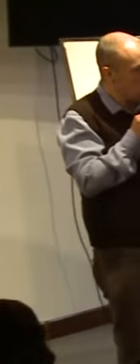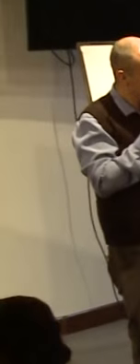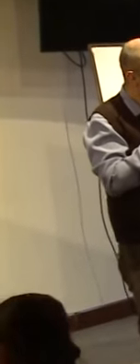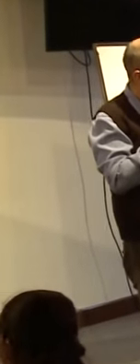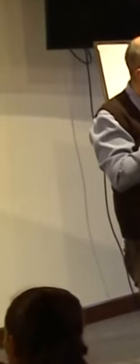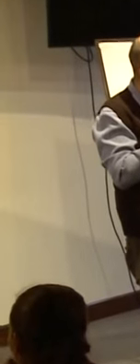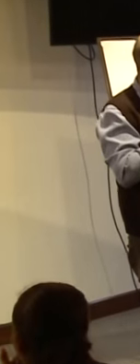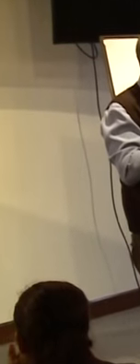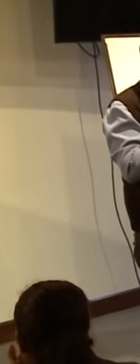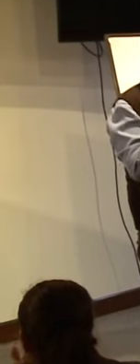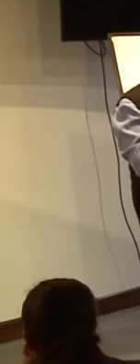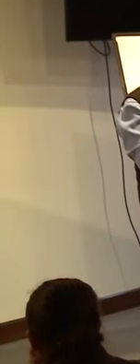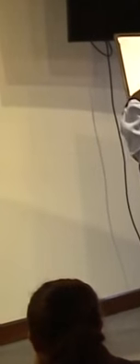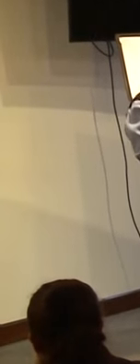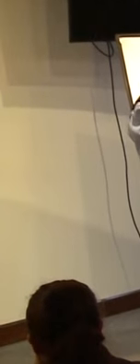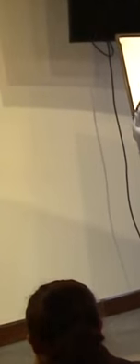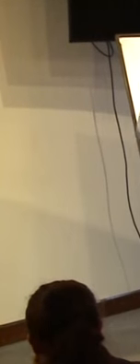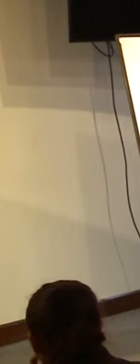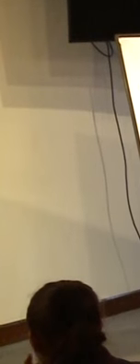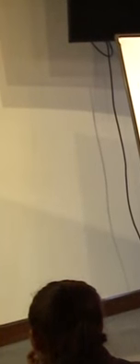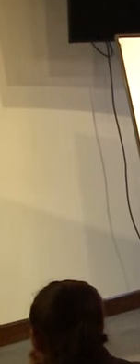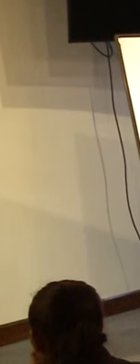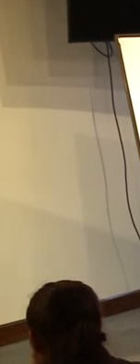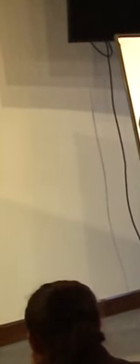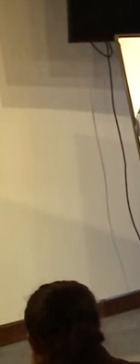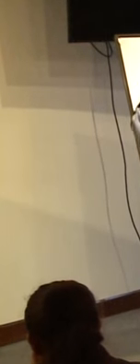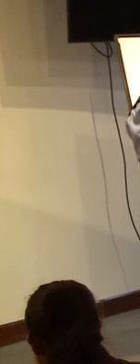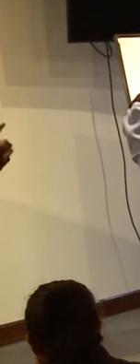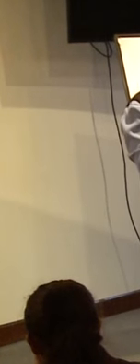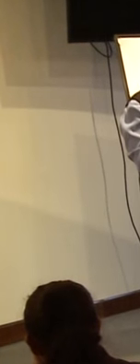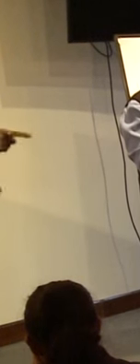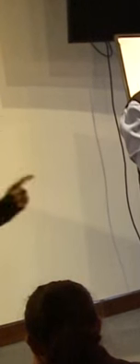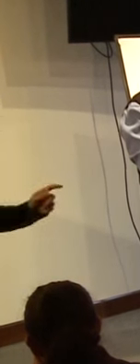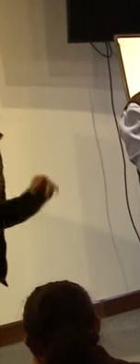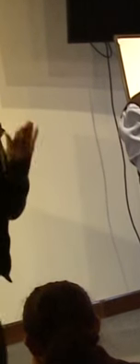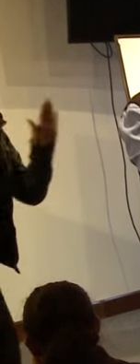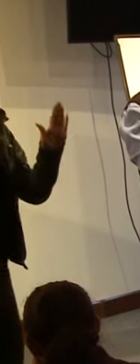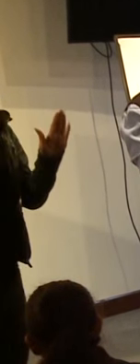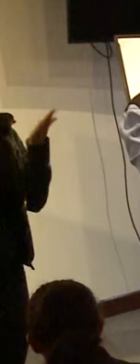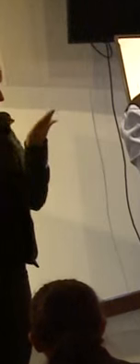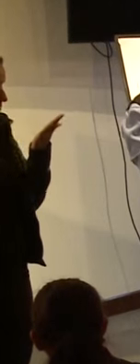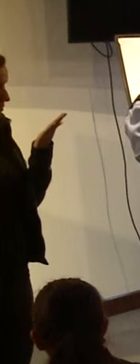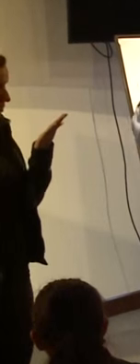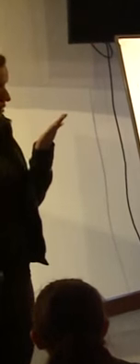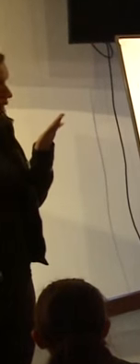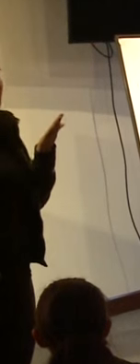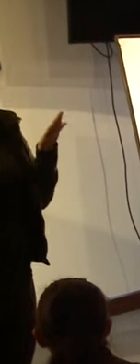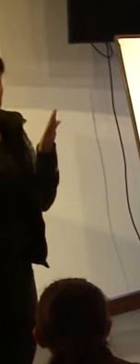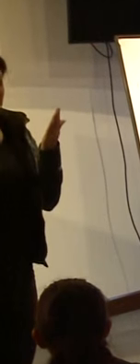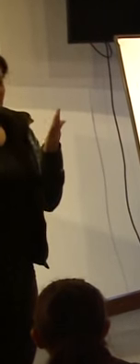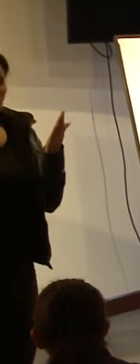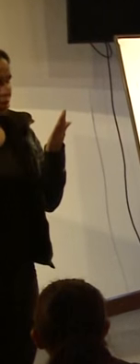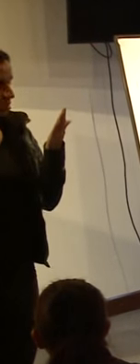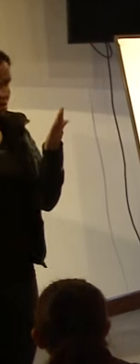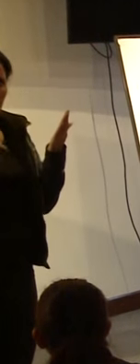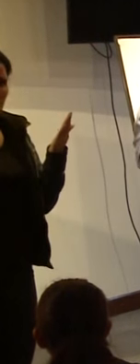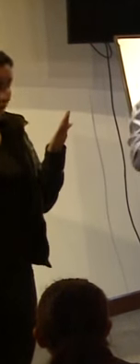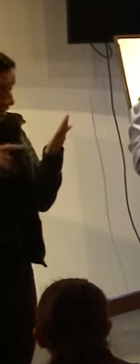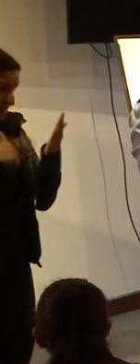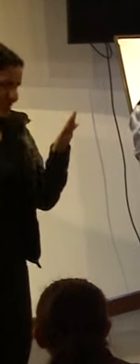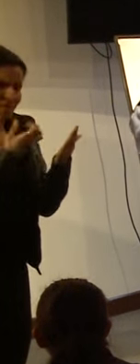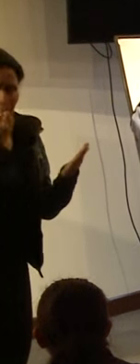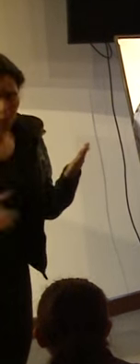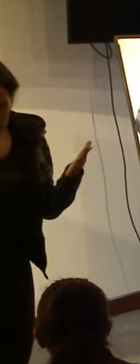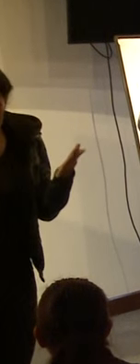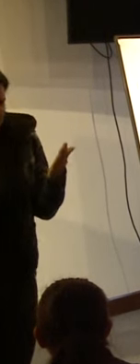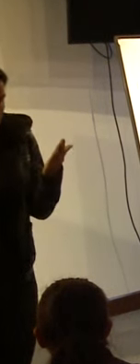Pero si se aproxima, o sea, el niño se aproxima para decirte si te gusta y él te va a hacer esa pregunta. Entonces tú, en vez de decirle si te gusta o no, decir, ay, está hermoso, me encanta,